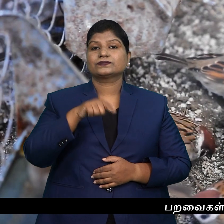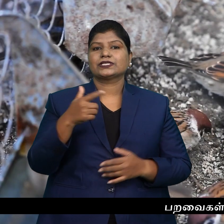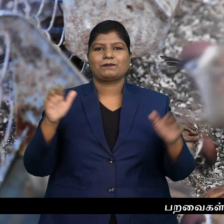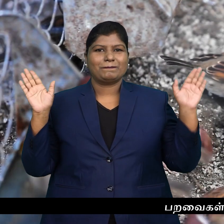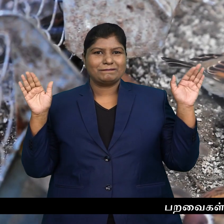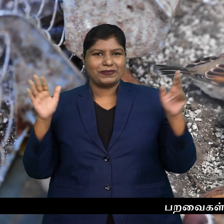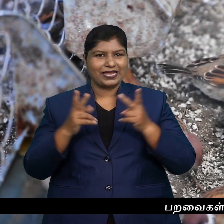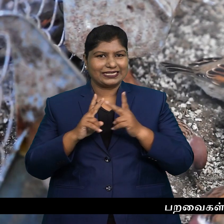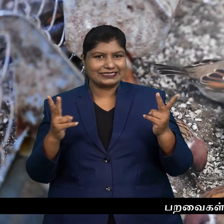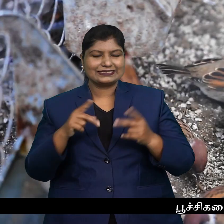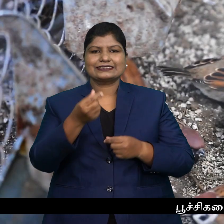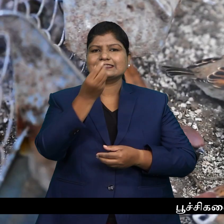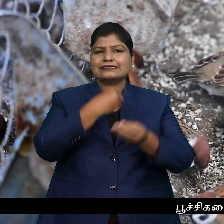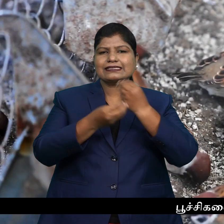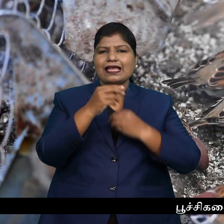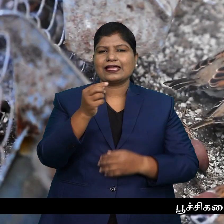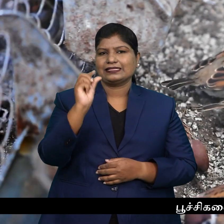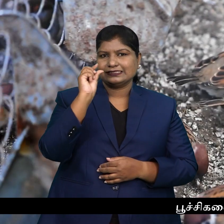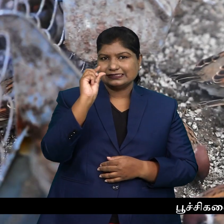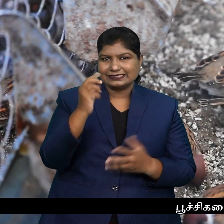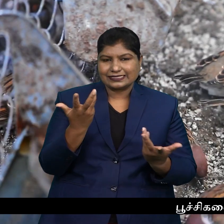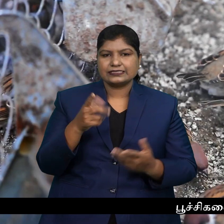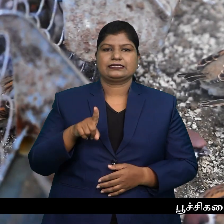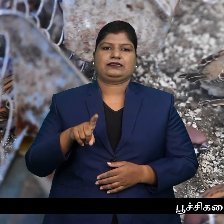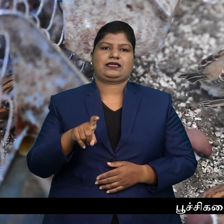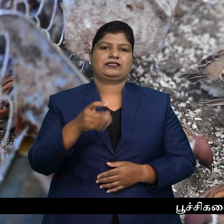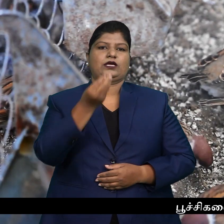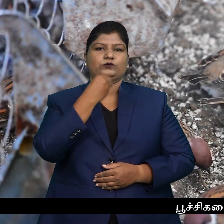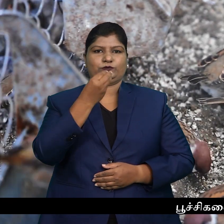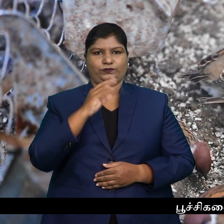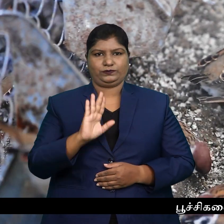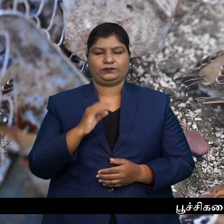பறவைகள் தானியங்கள் மற்றும் பூச்சிகளை உண்ணுகின்றன.